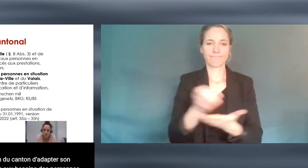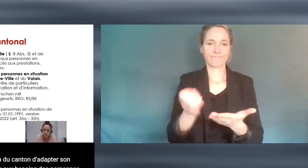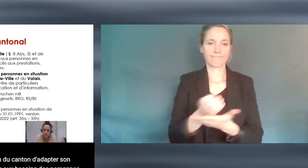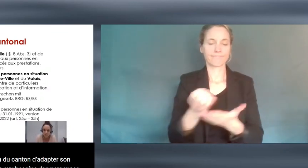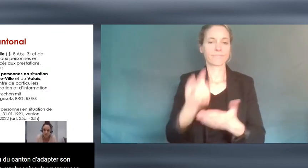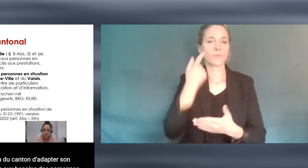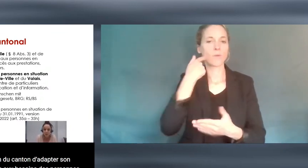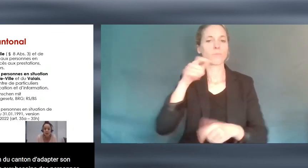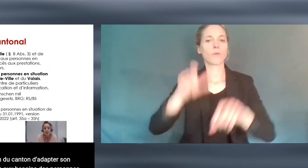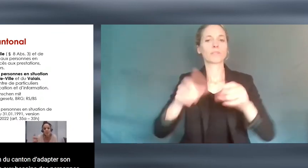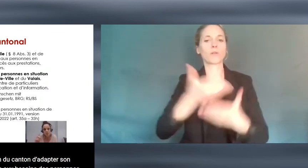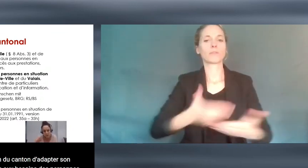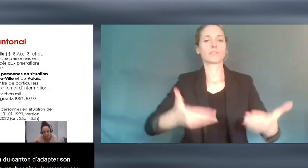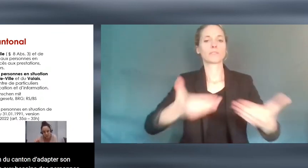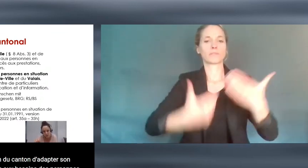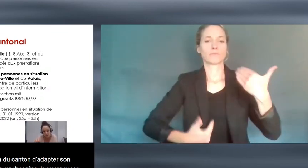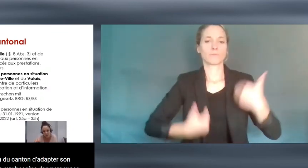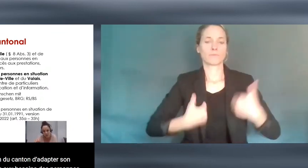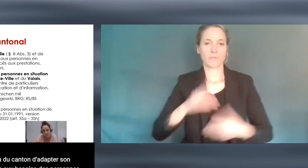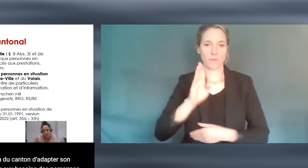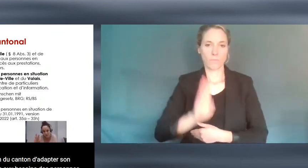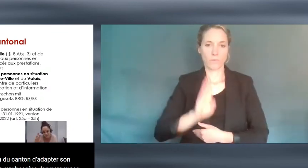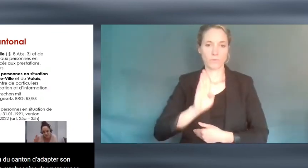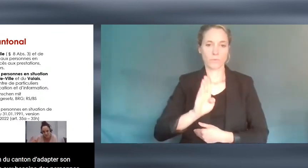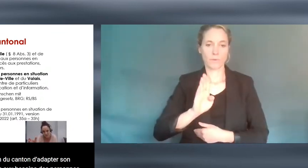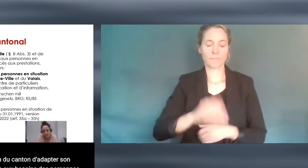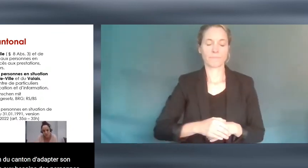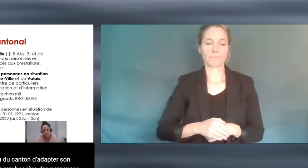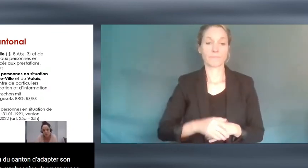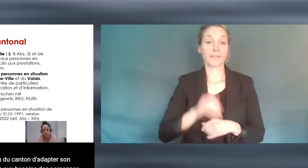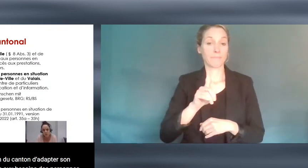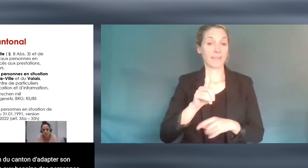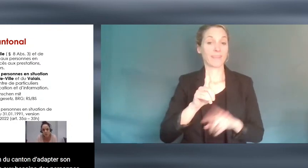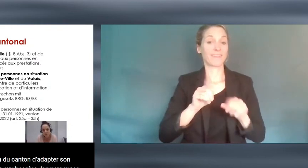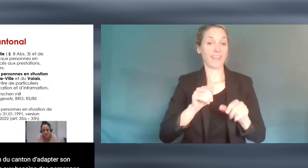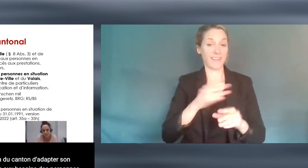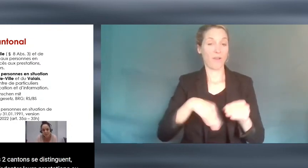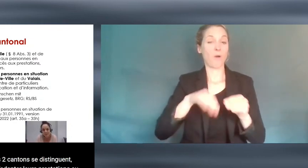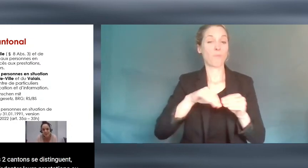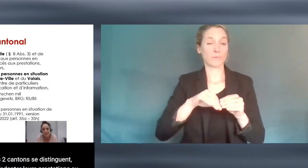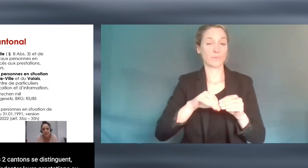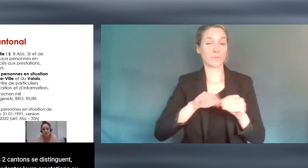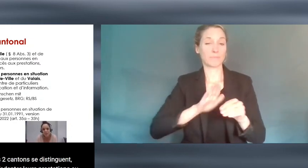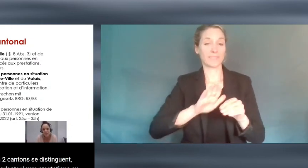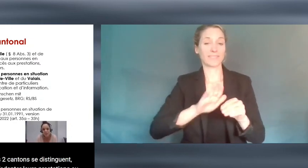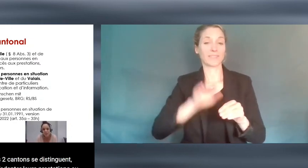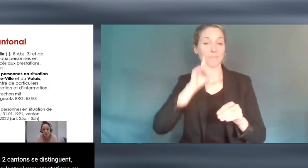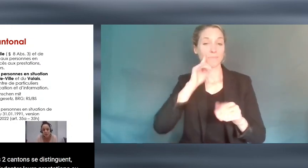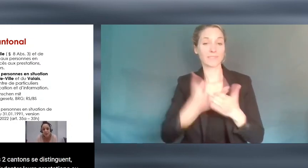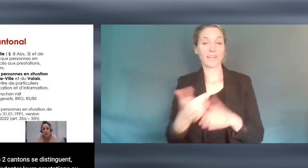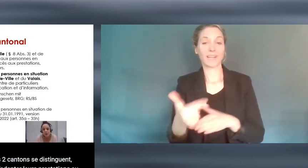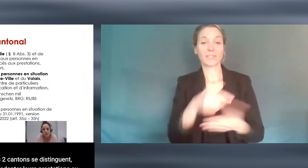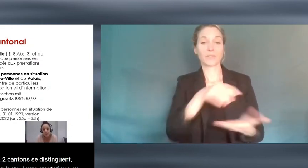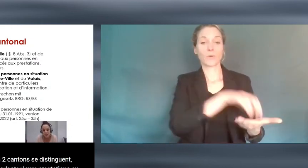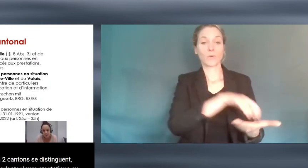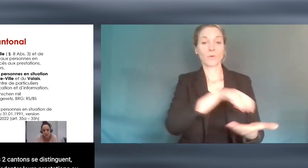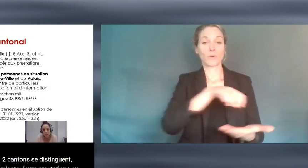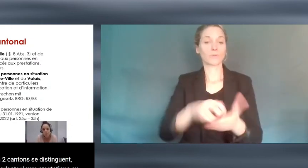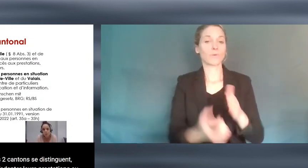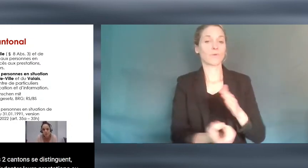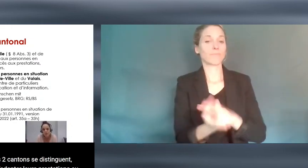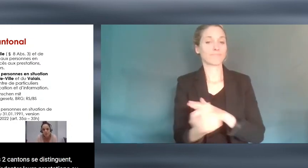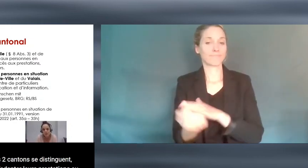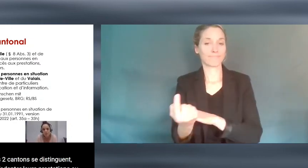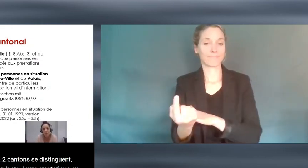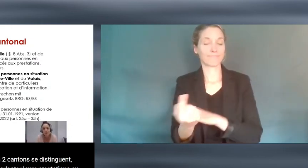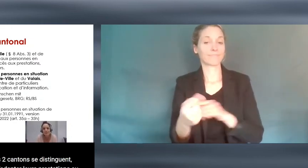en situation de handicap, mais pas seulement cela, et c'est là que ces deux cantons se distinguent, mais également